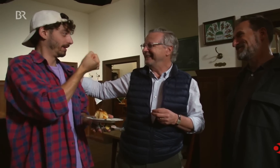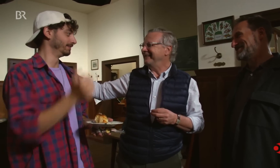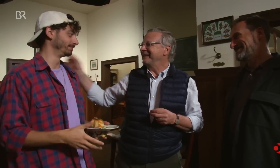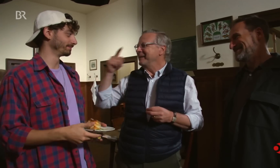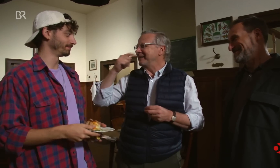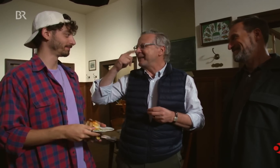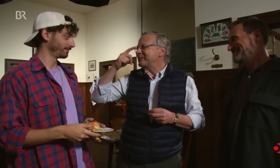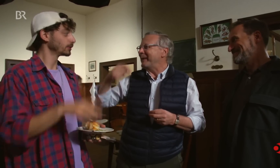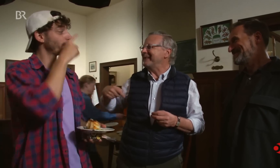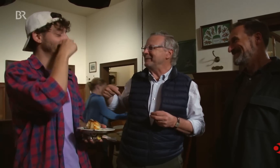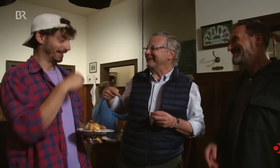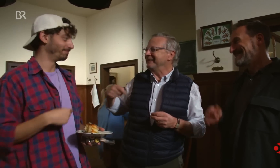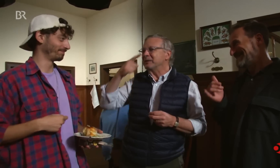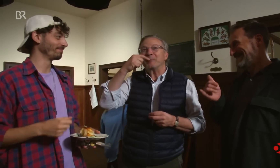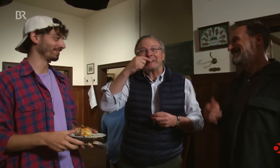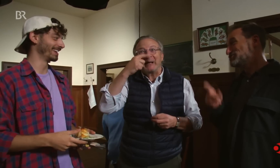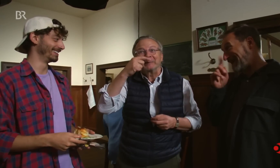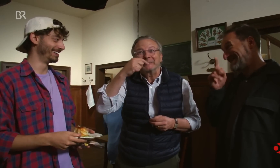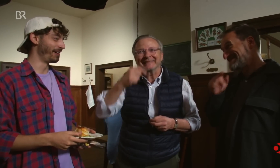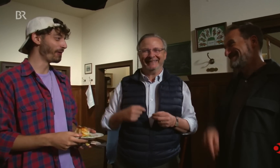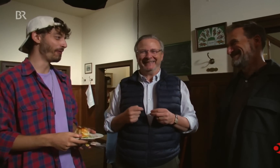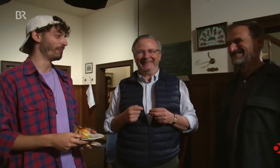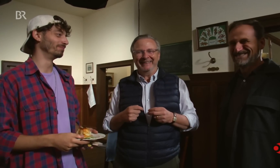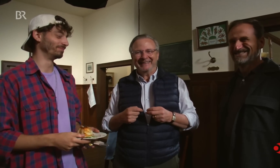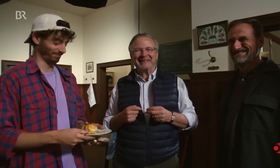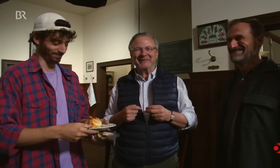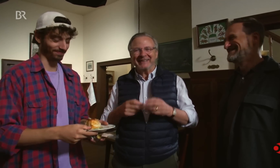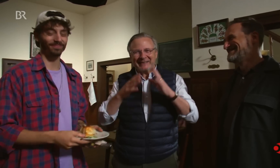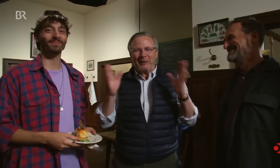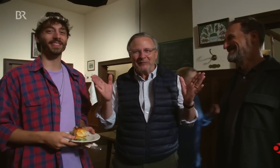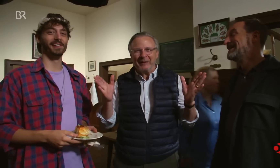Und das heißt Spaß haben. Ja? Spaß haben. ist das Wichtigste. Und wir haben mit